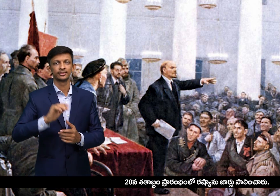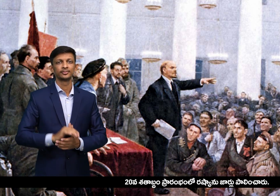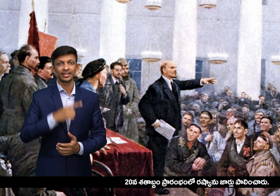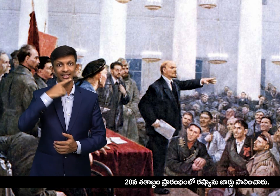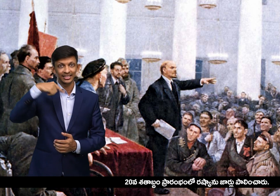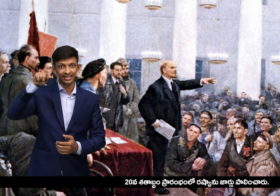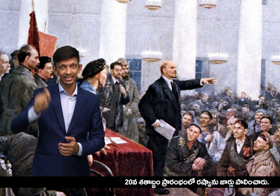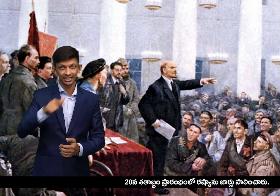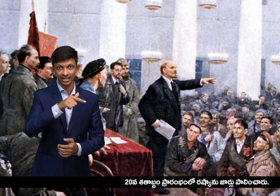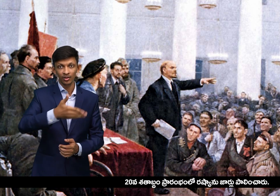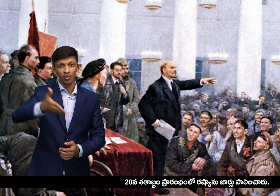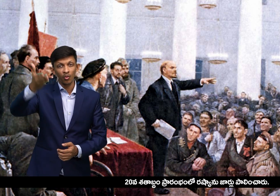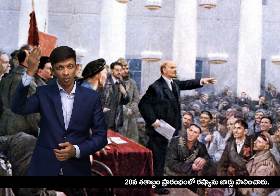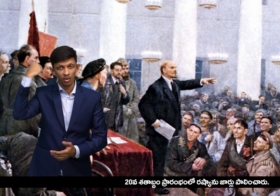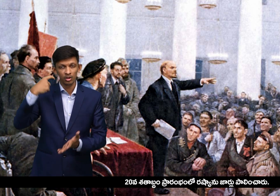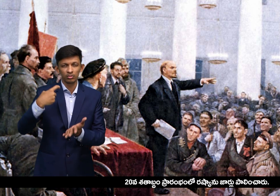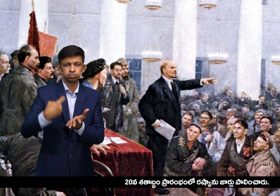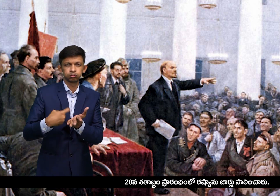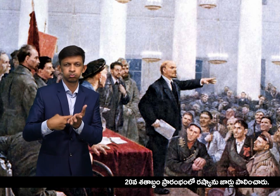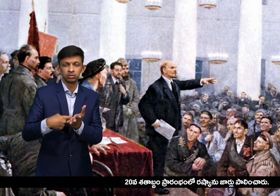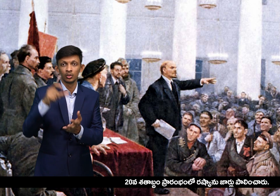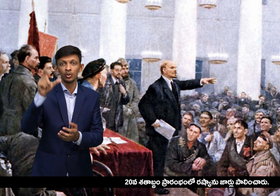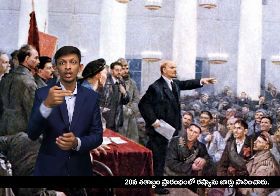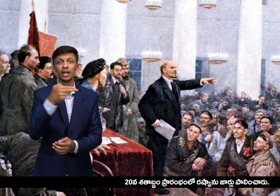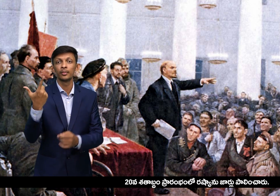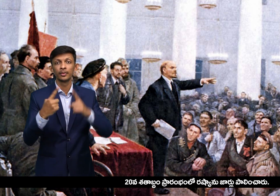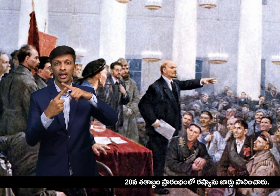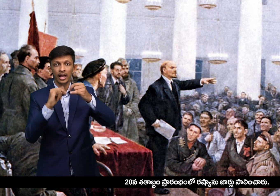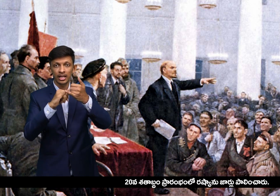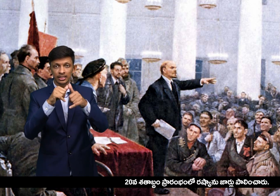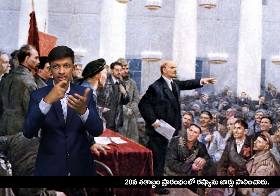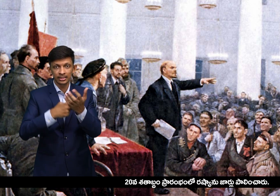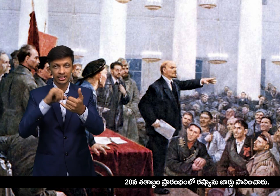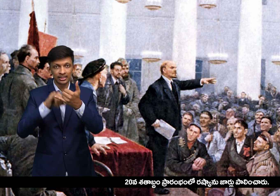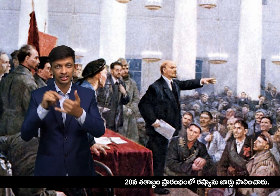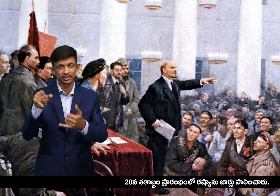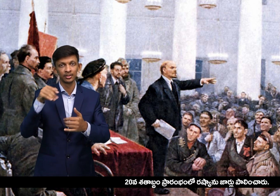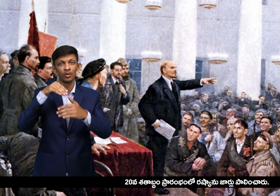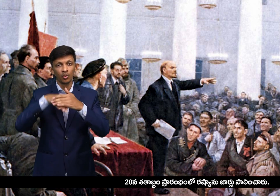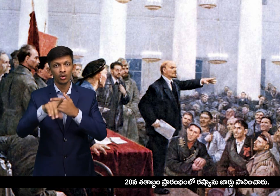1922. 20వ శతాబ్దం ప్రారంభంలో రష్యాను జార్లు పాలించారు.